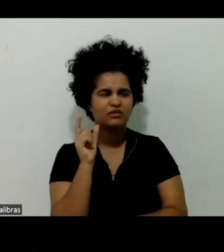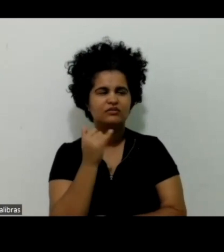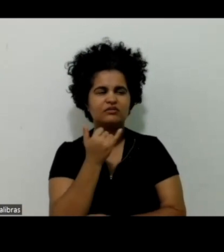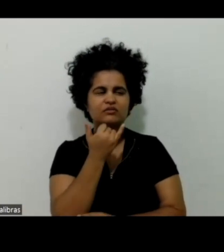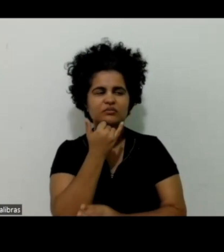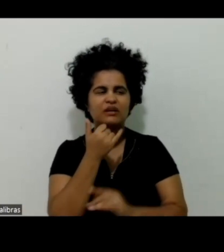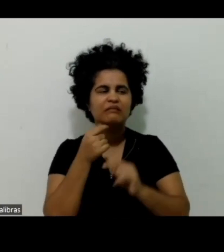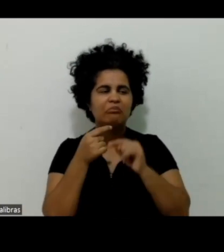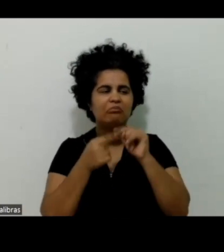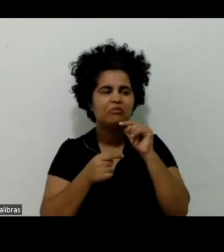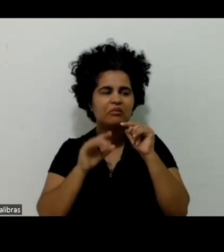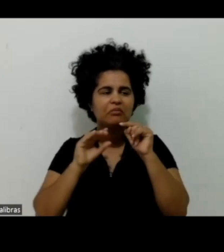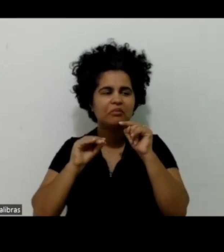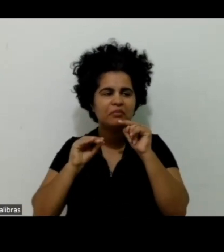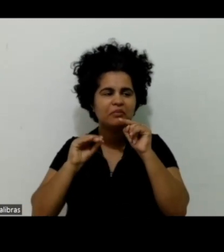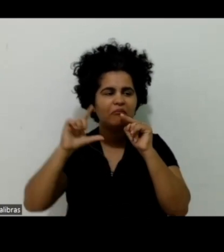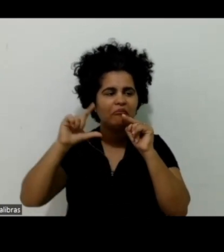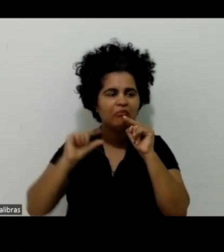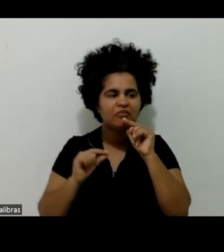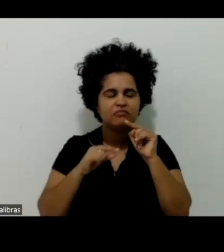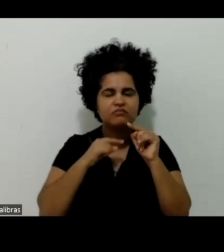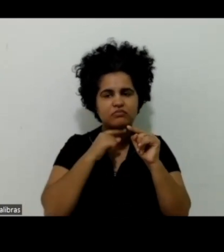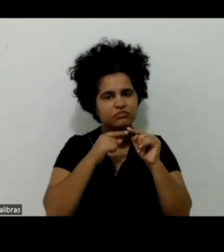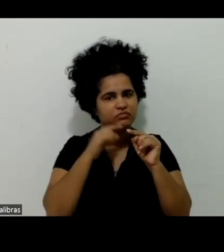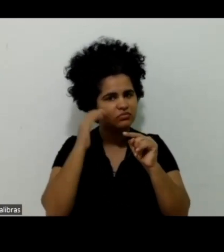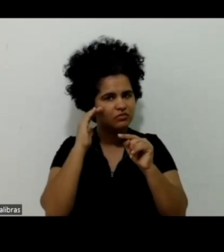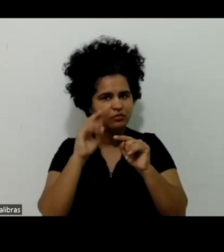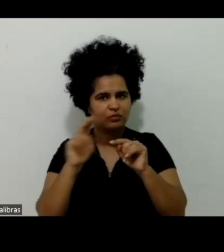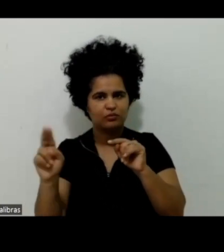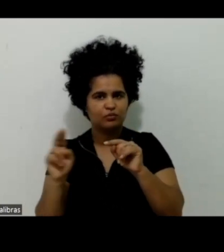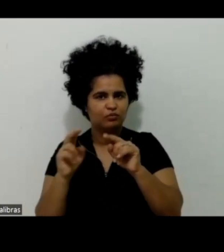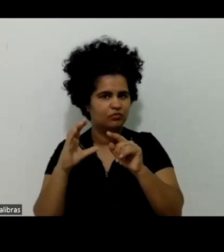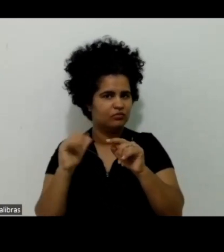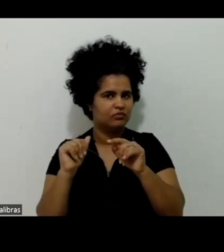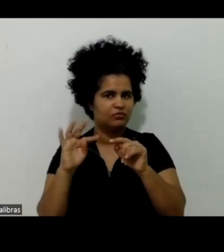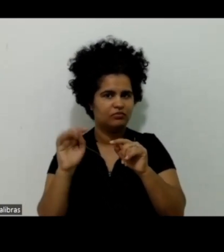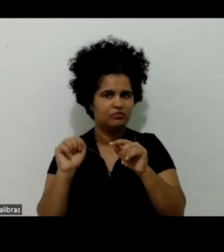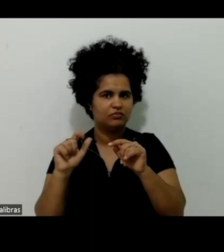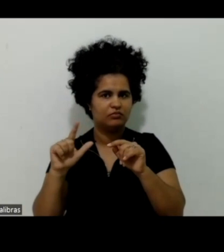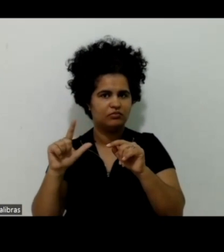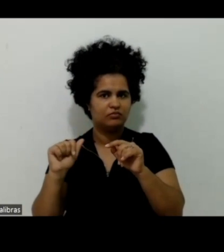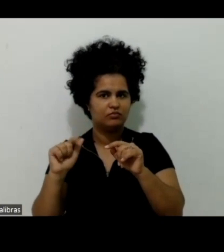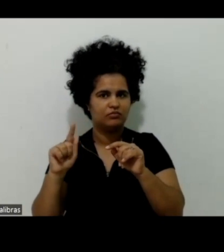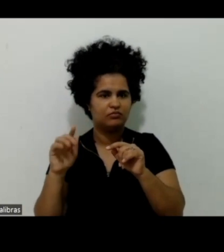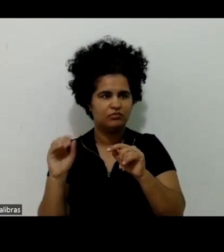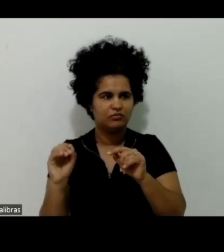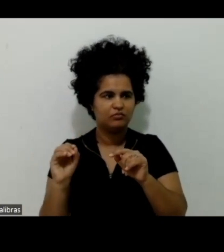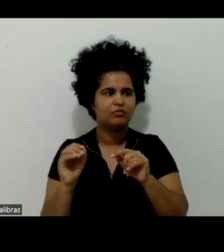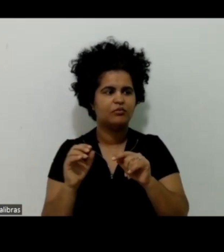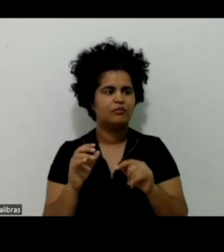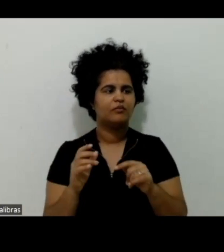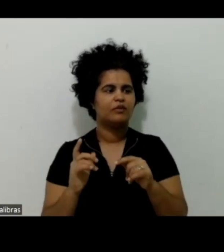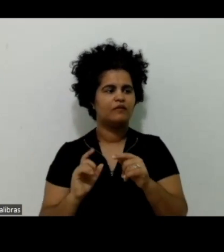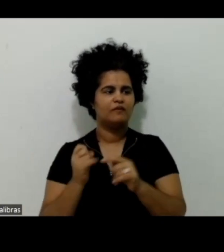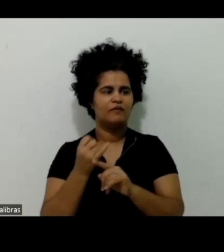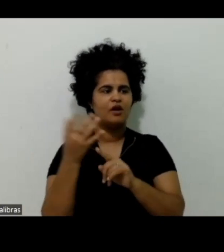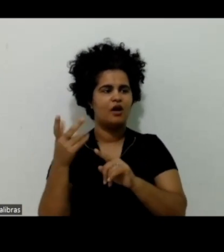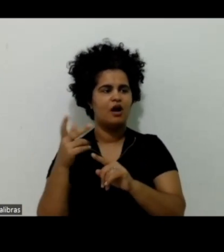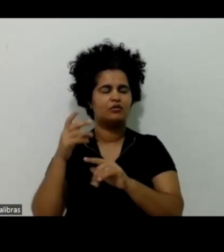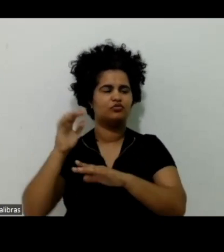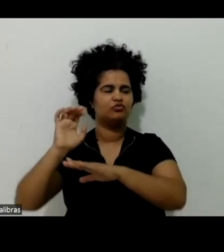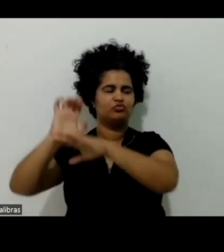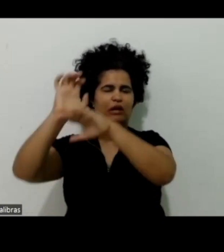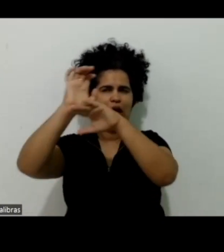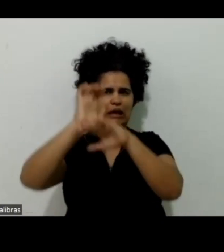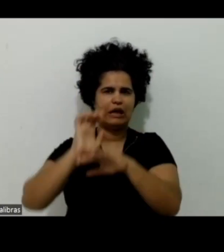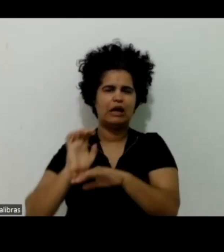Segurança, né, que traz a realidade de dados, né, do genocídio de diversos estados, como Bahia, Ceará, Maranhão, Pernambuco, Pará, Piauí,